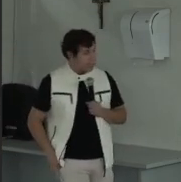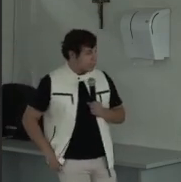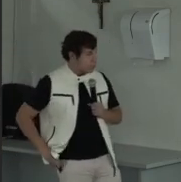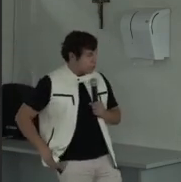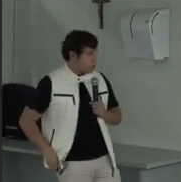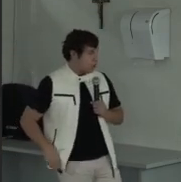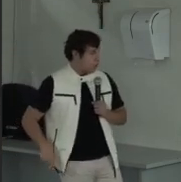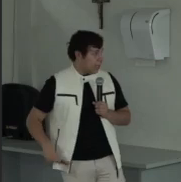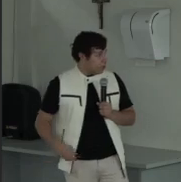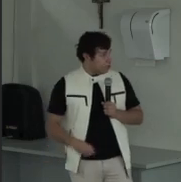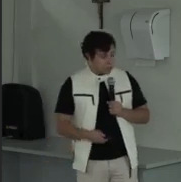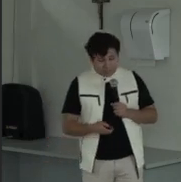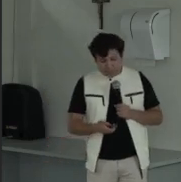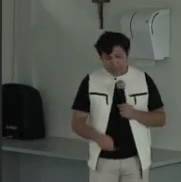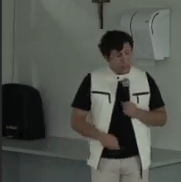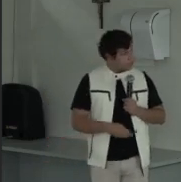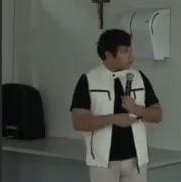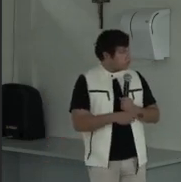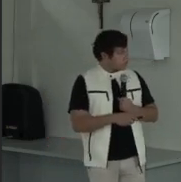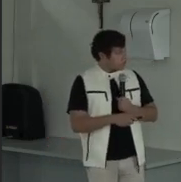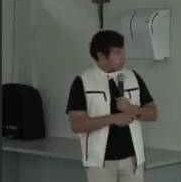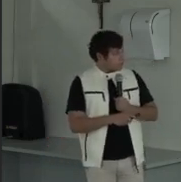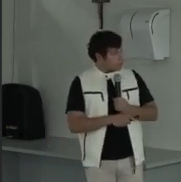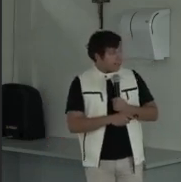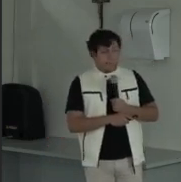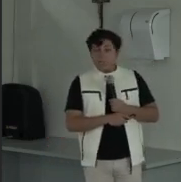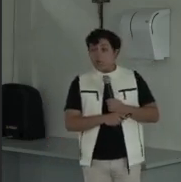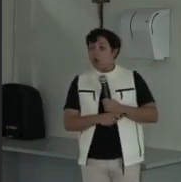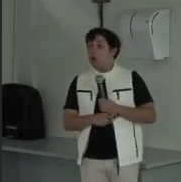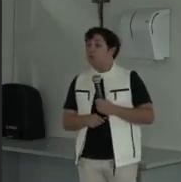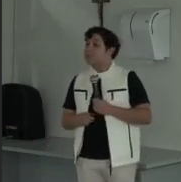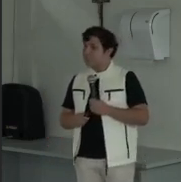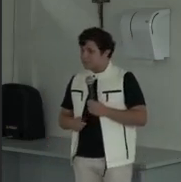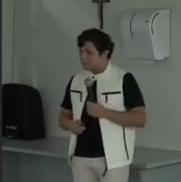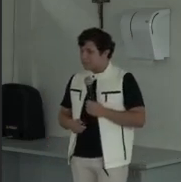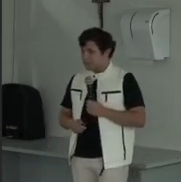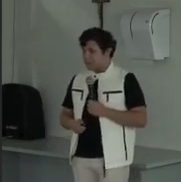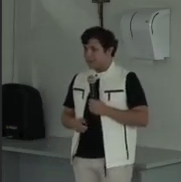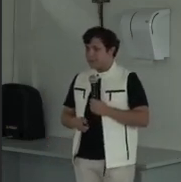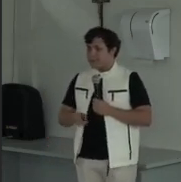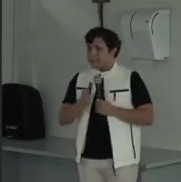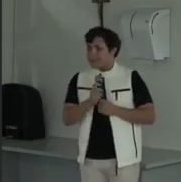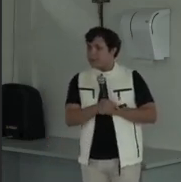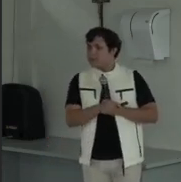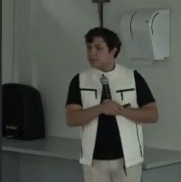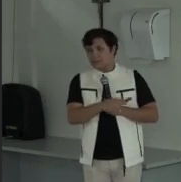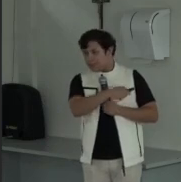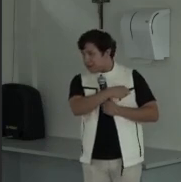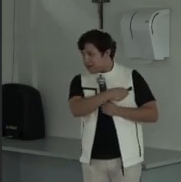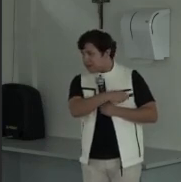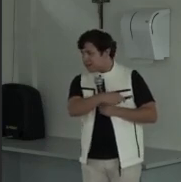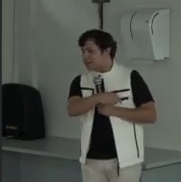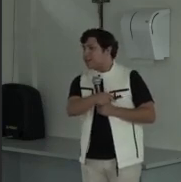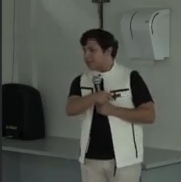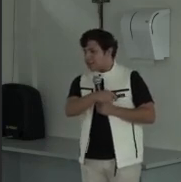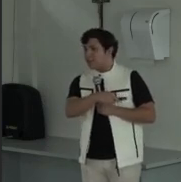que son hijos oyentes de padres sordos, con sus siglas HOPS. ¿Okay? Esto literalmente me está diciendo qué